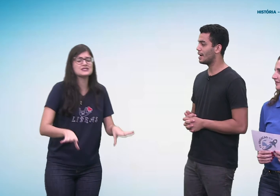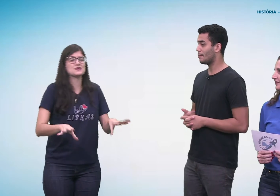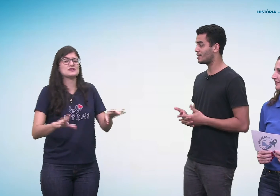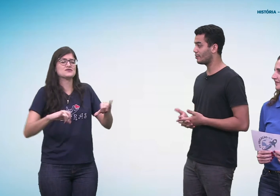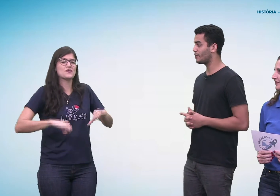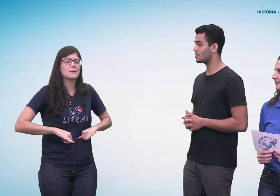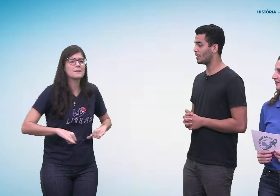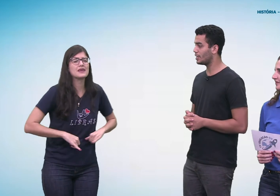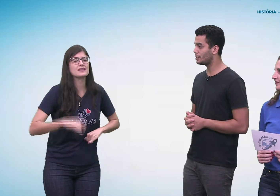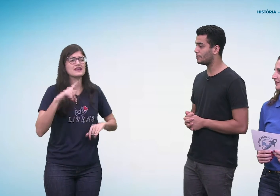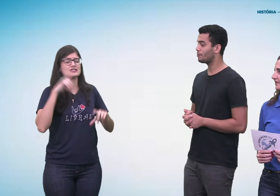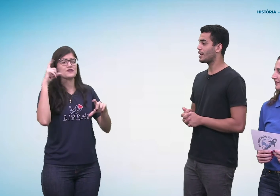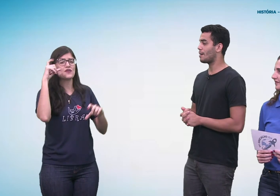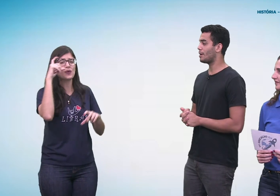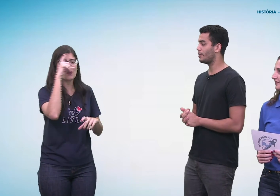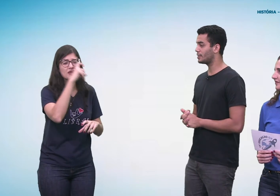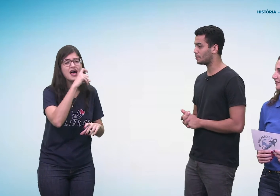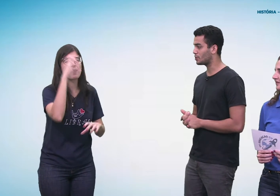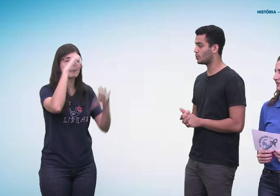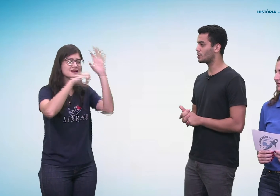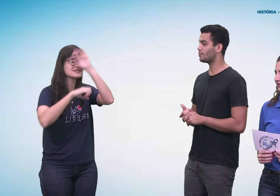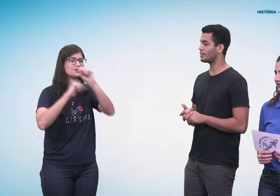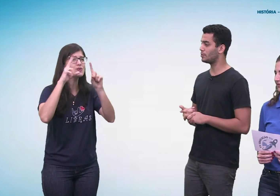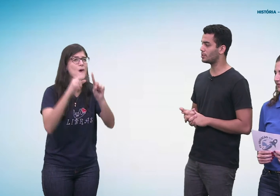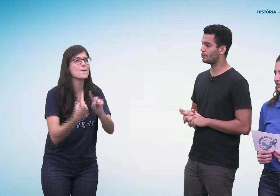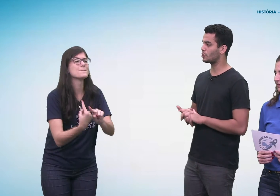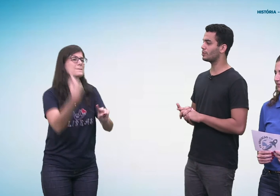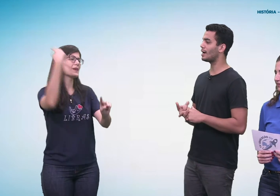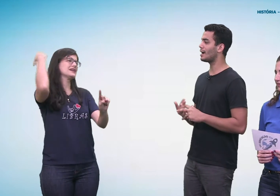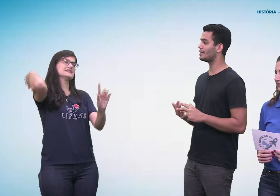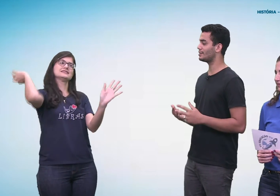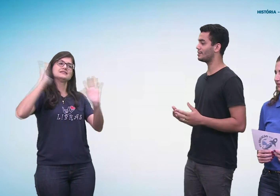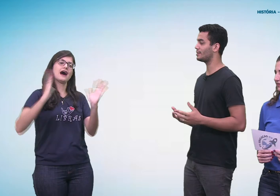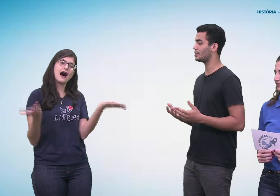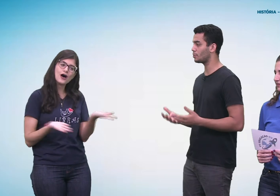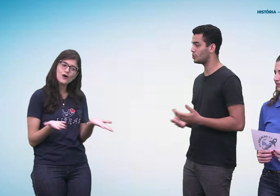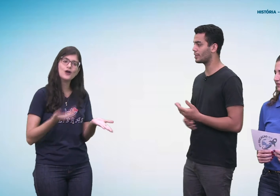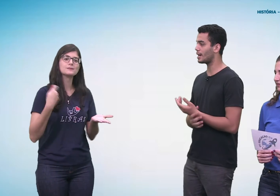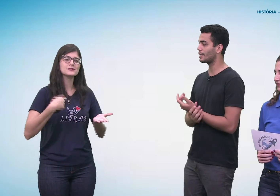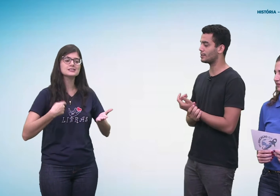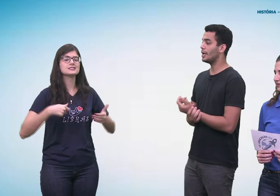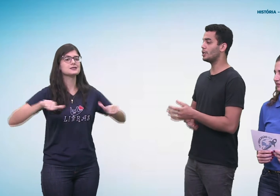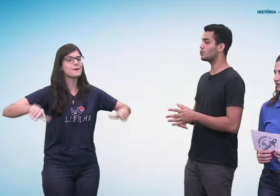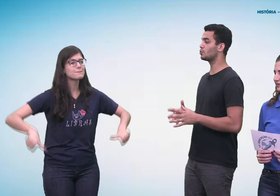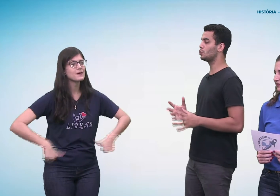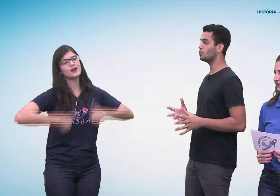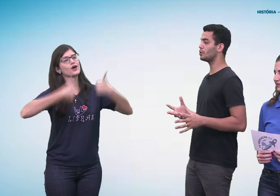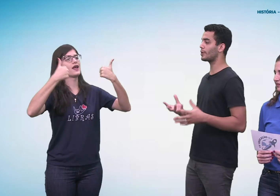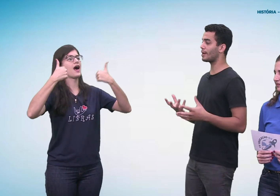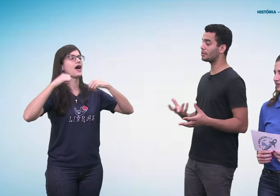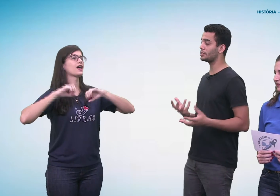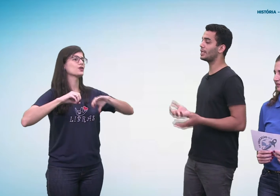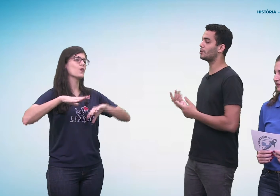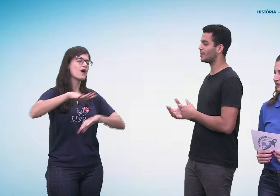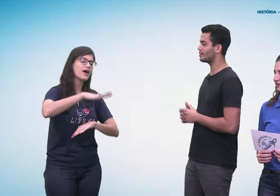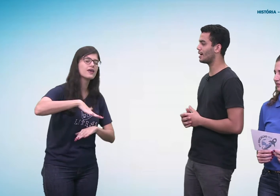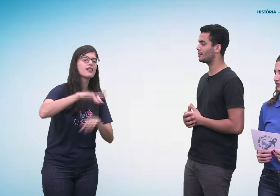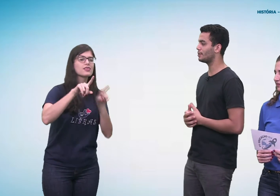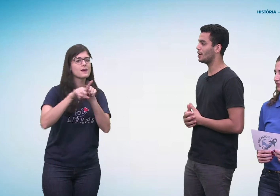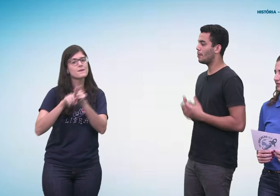Mas, infelizmente, a maioria das pessoas passam muitas dificuldades, se sentem prejudicadas. E isso tudo eu quero deixar lá no passado, pois